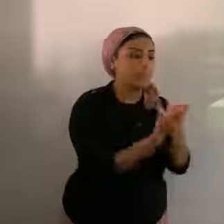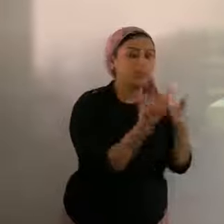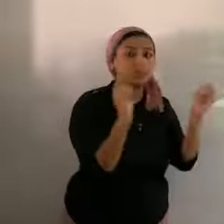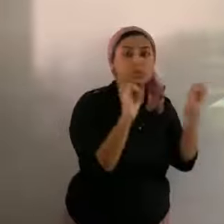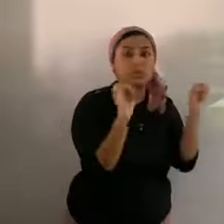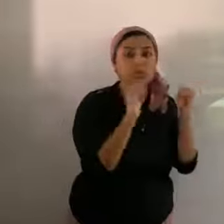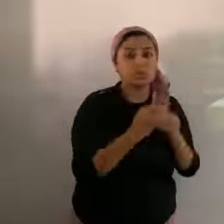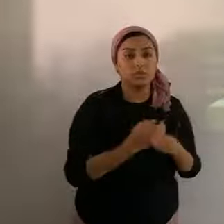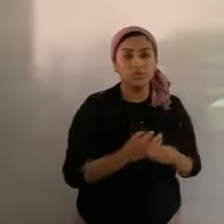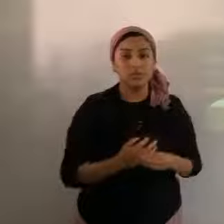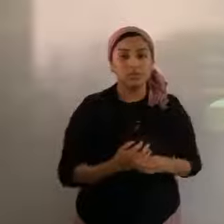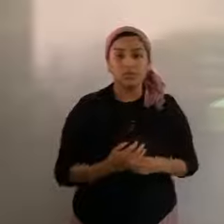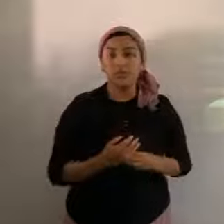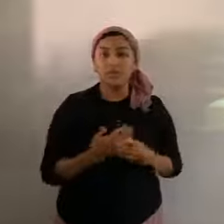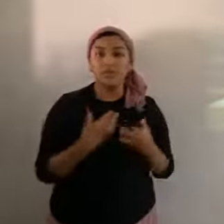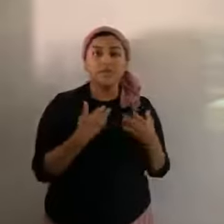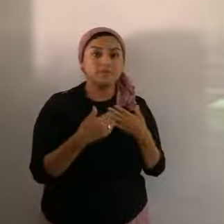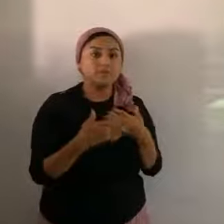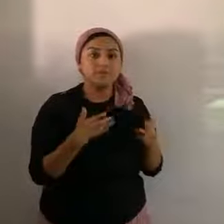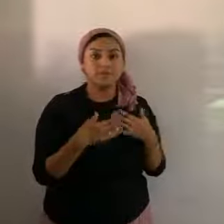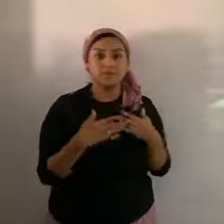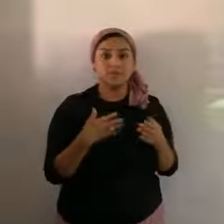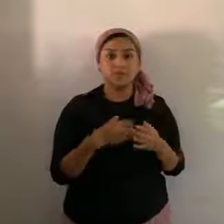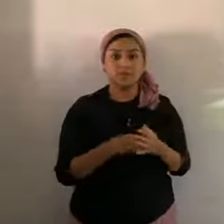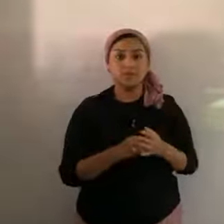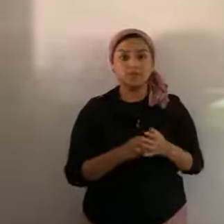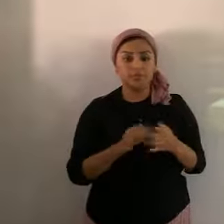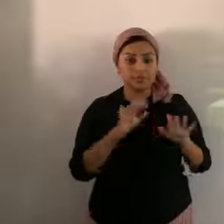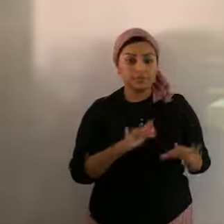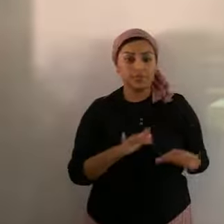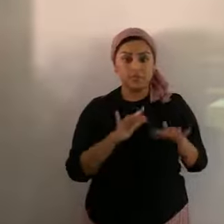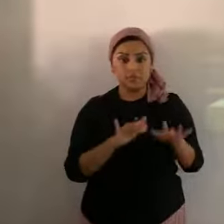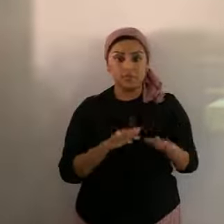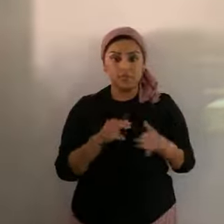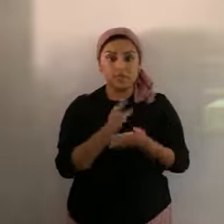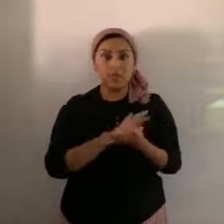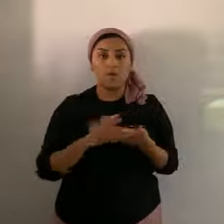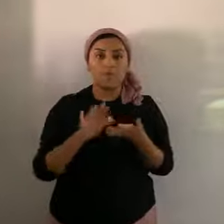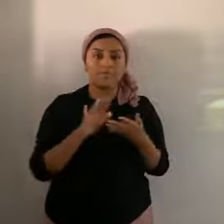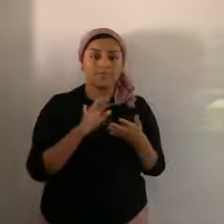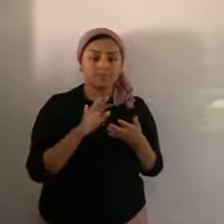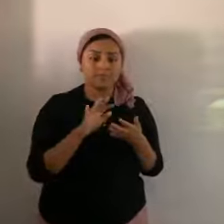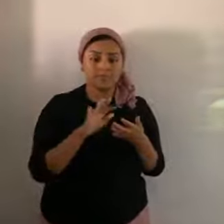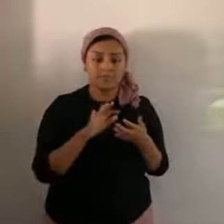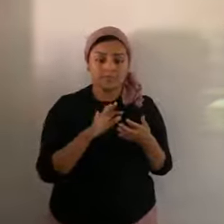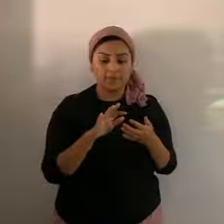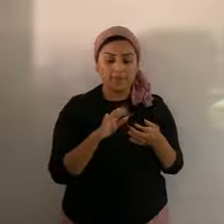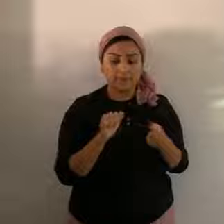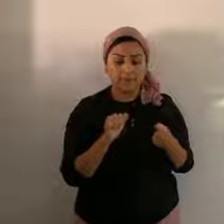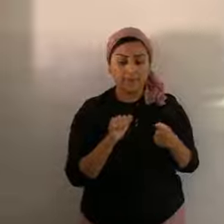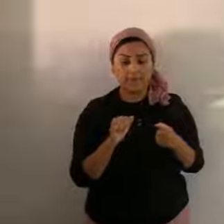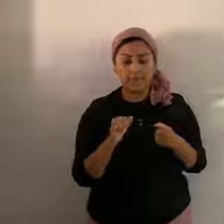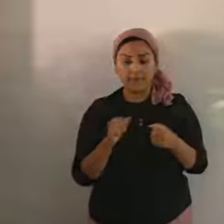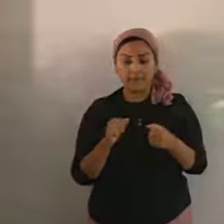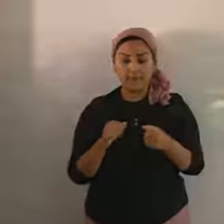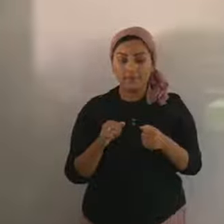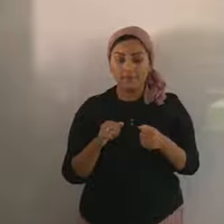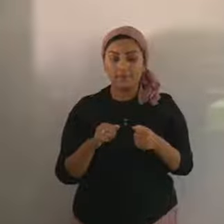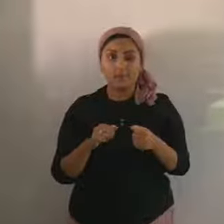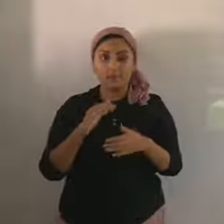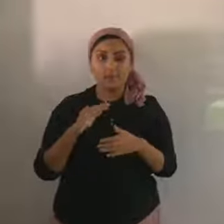A pesar del favor divino, o sea, a pesar del favor